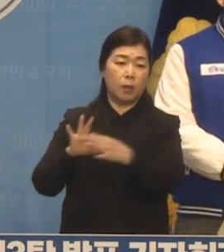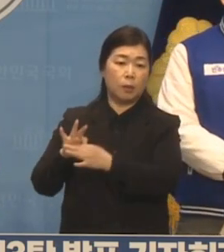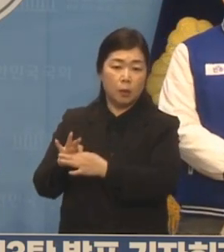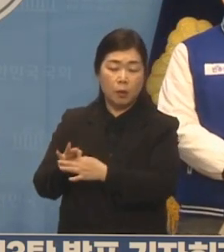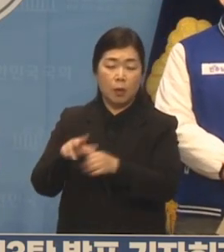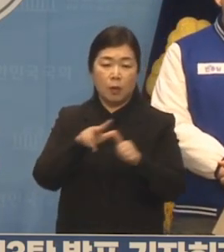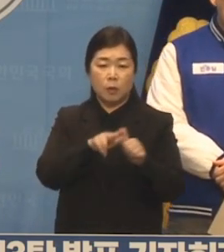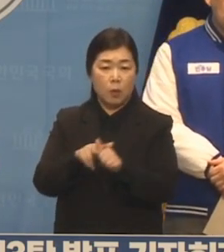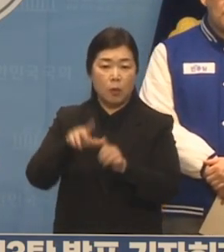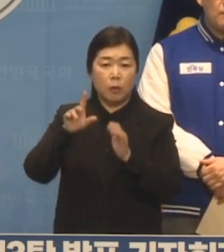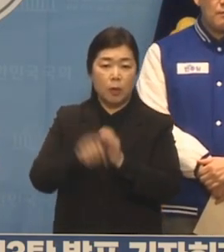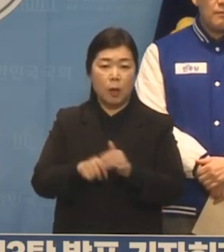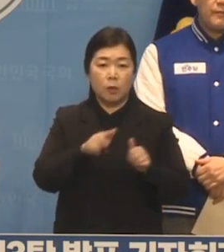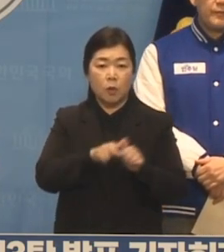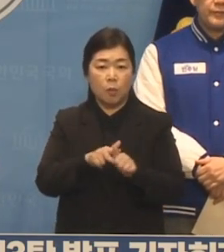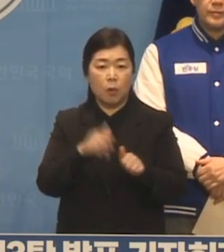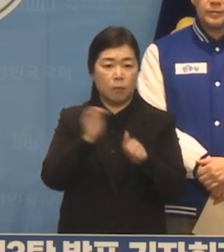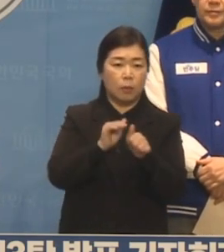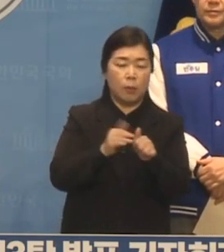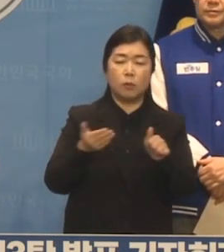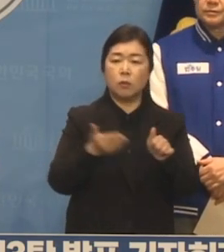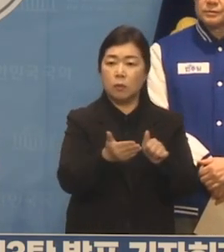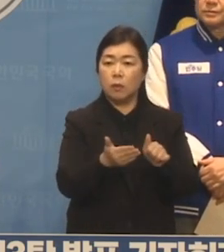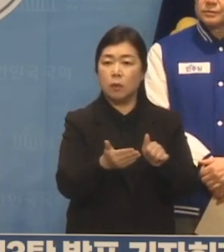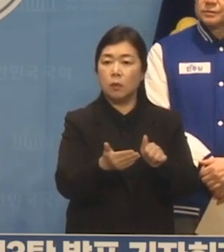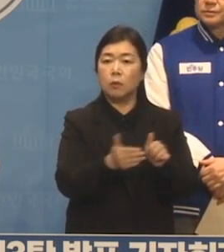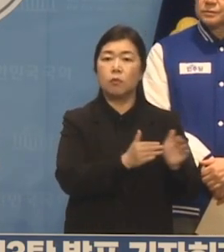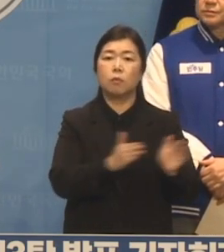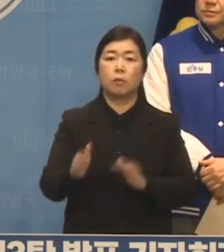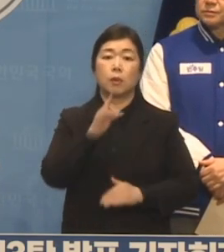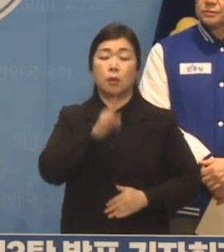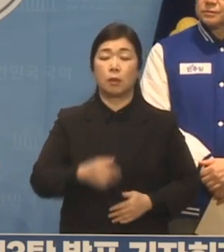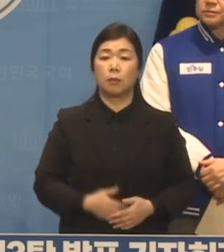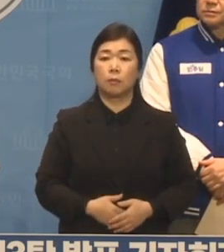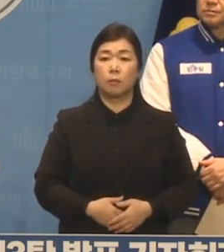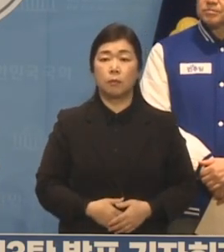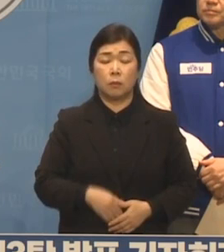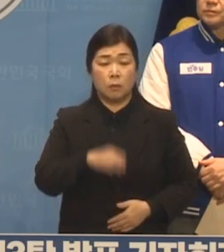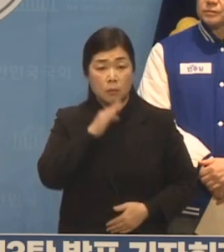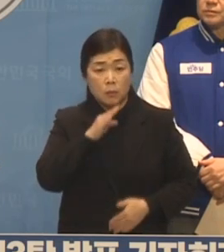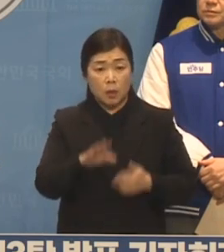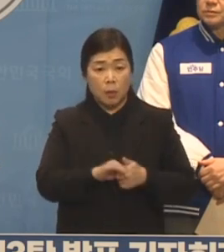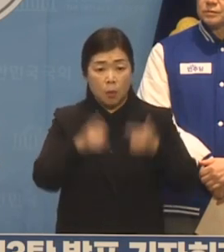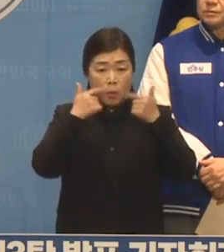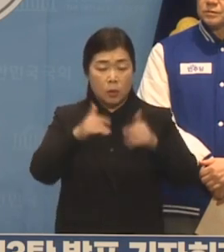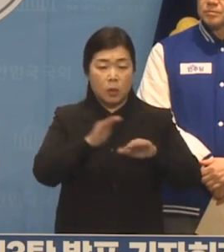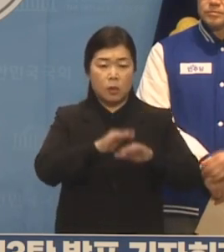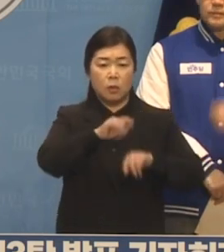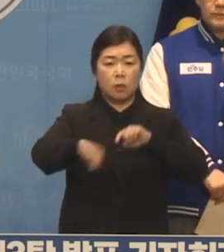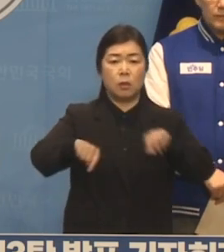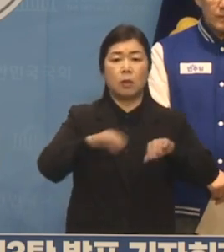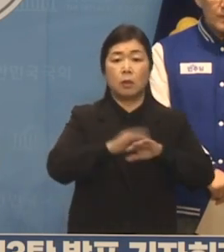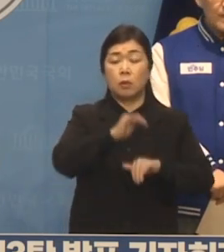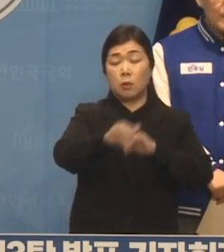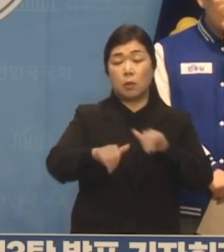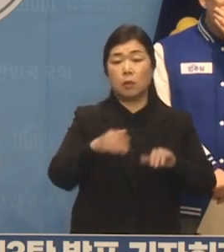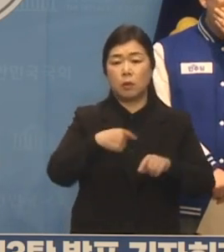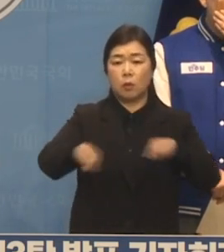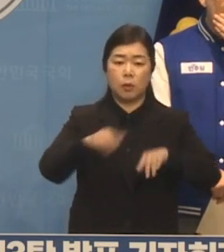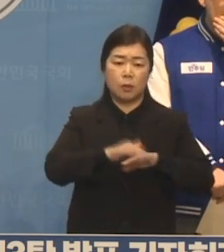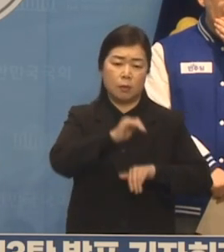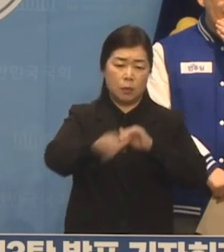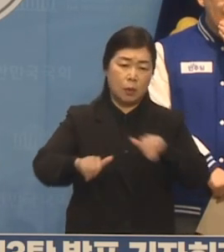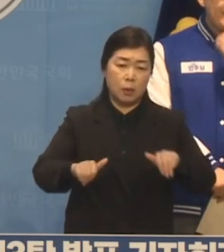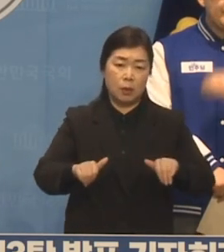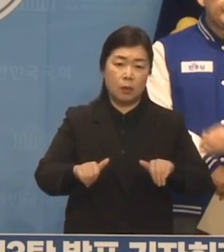정부 흔들기를 위한 공격에 대응할 계획이다라고 했습니다. 사실이라면 명백한 정치관여 금지의 위반이라 할 수